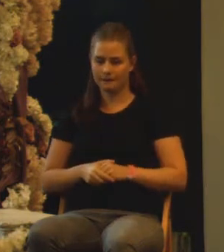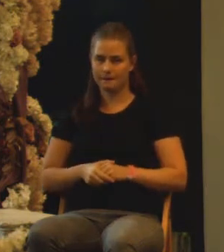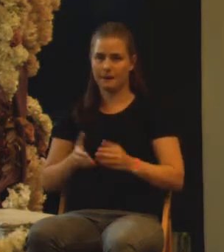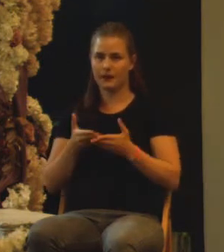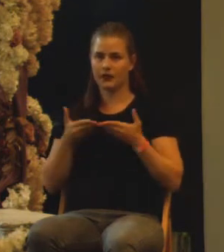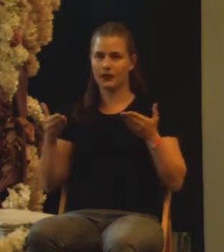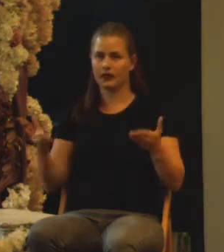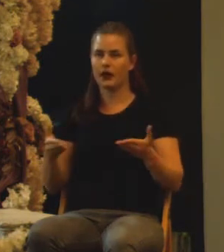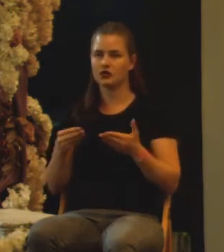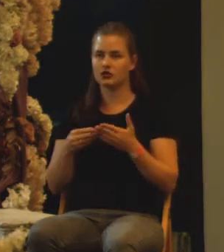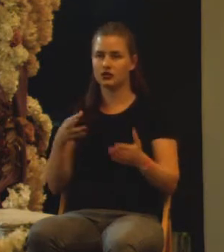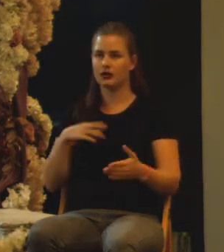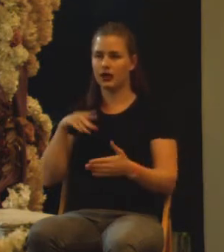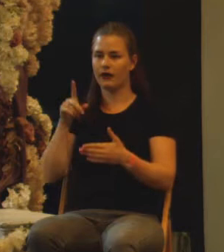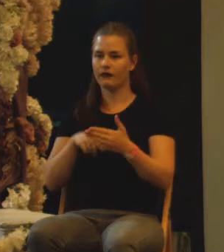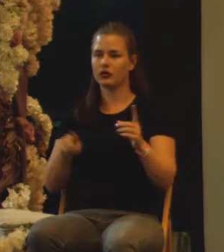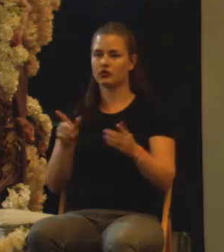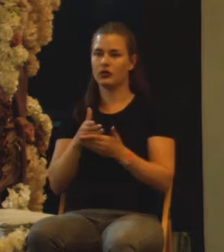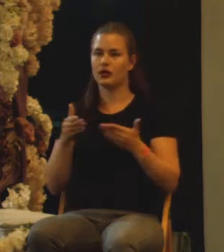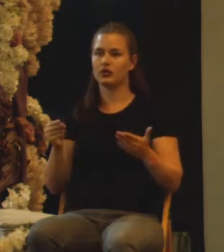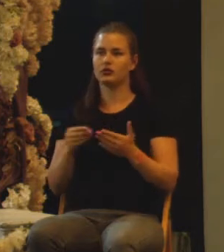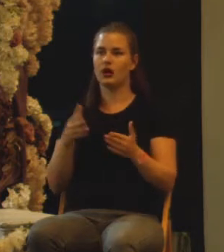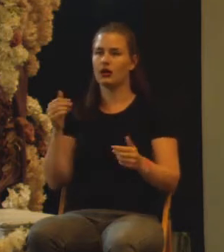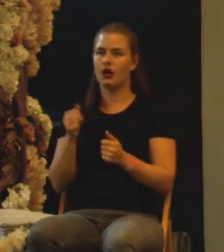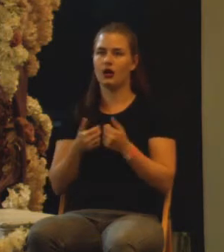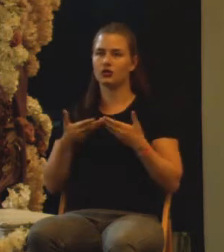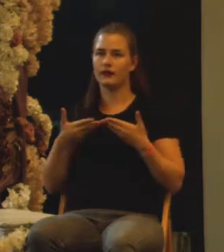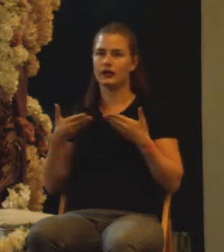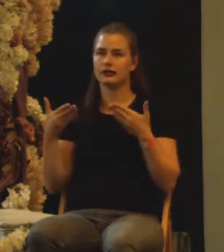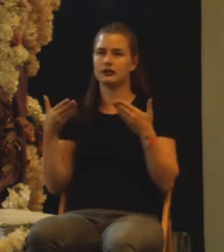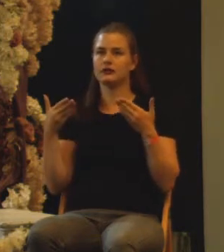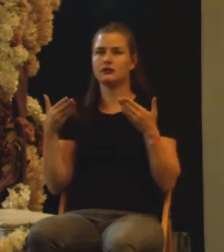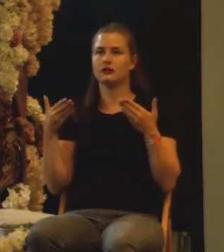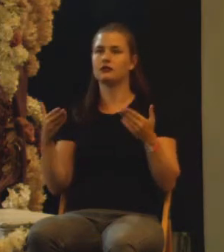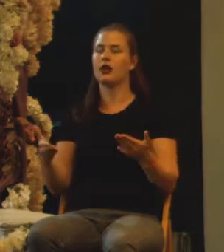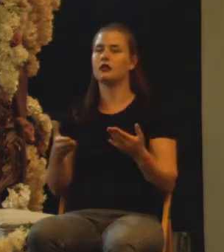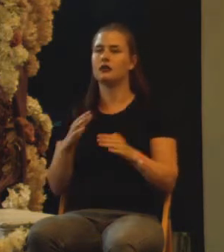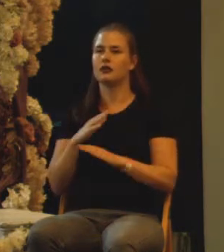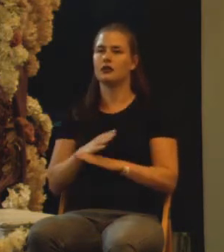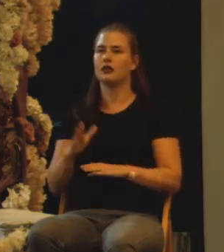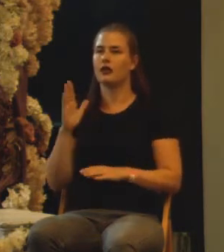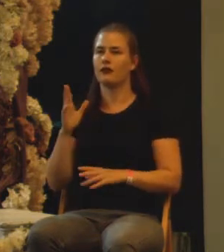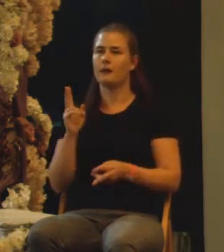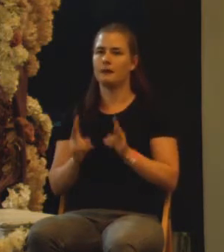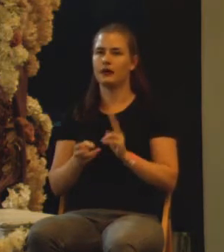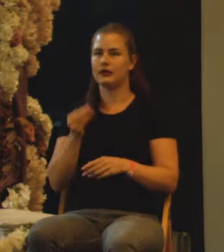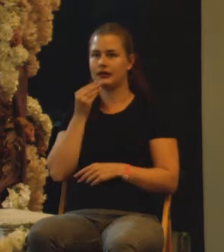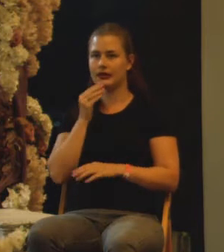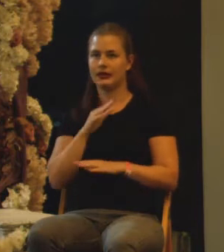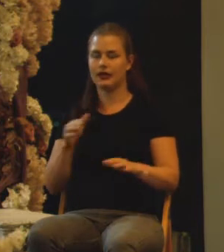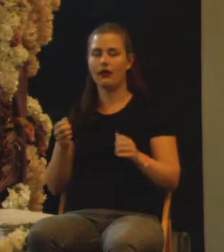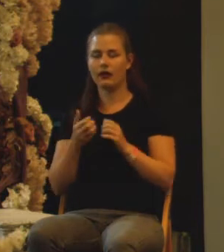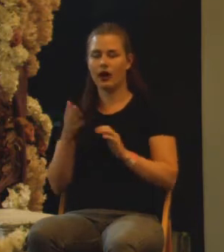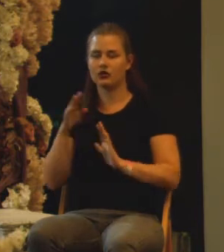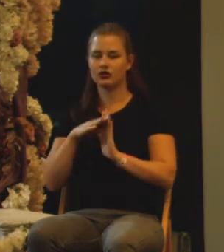Наша ценность, я верю в то, что наша ценность каждого из нас, она не в приготовлении еды, не в